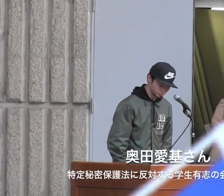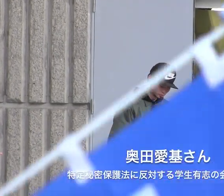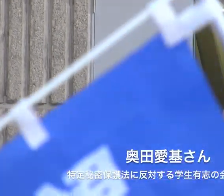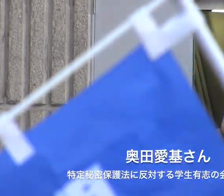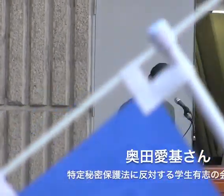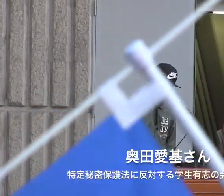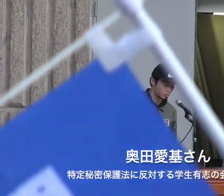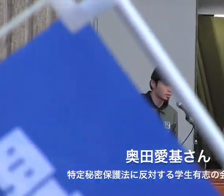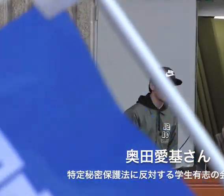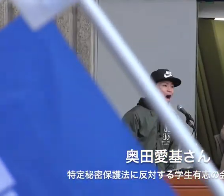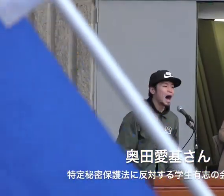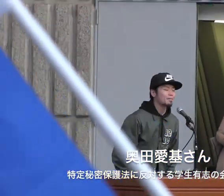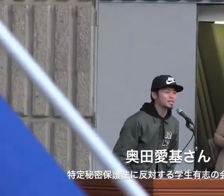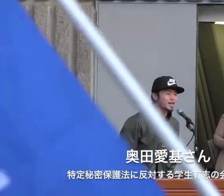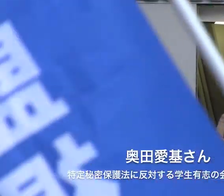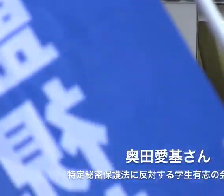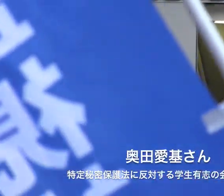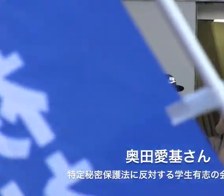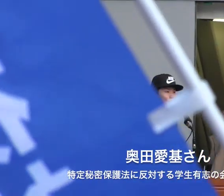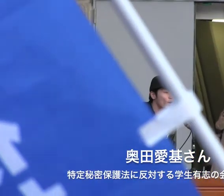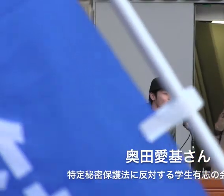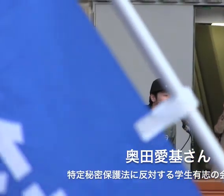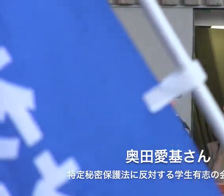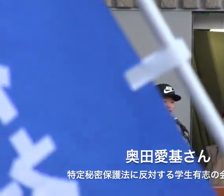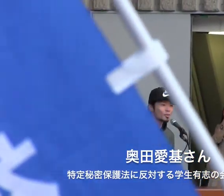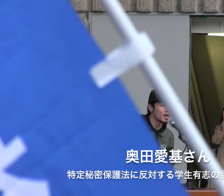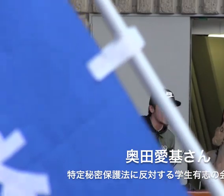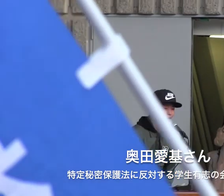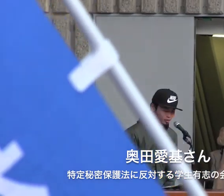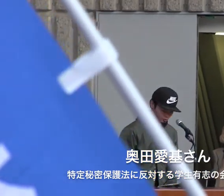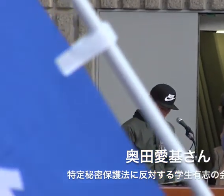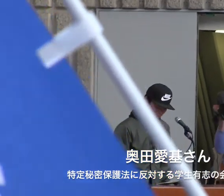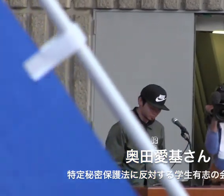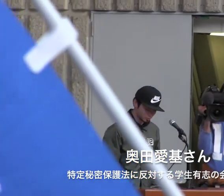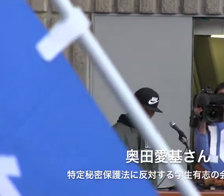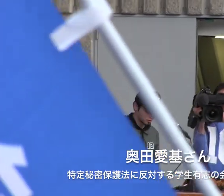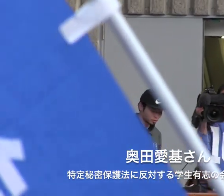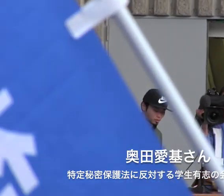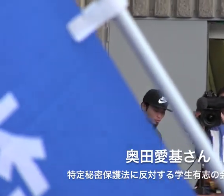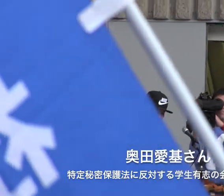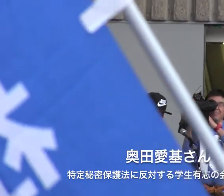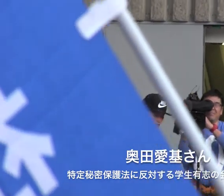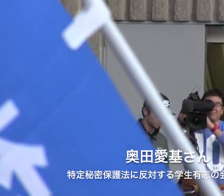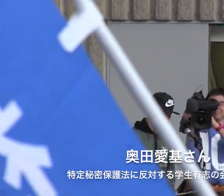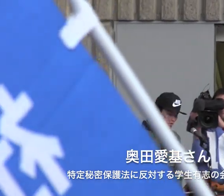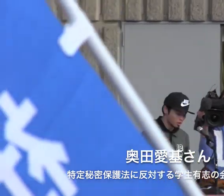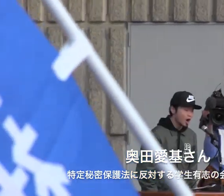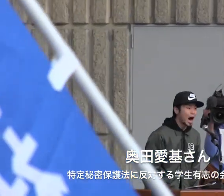安倍政権の暴走を止めよう。